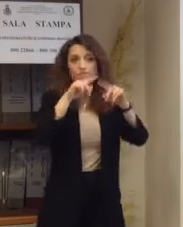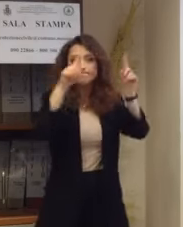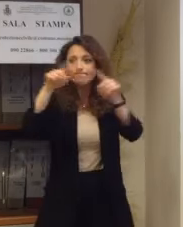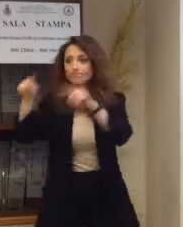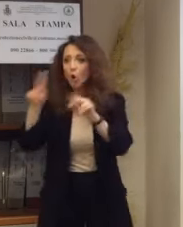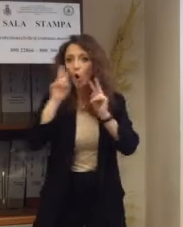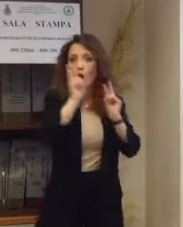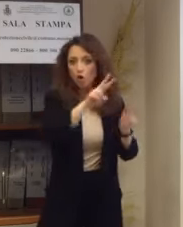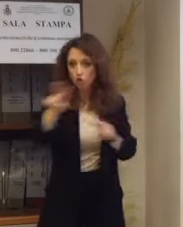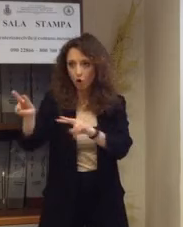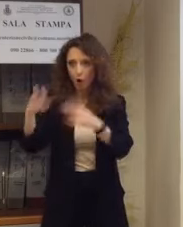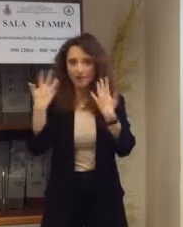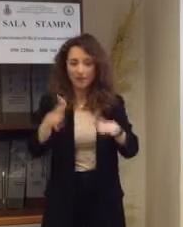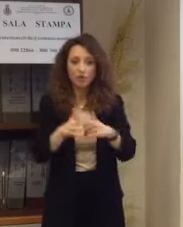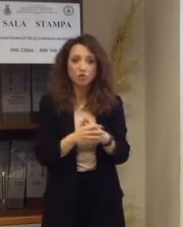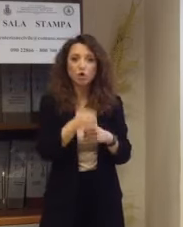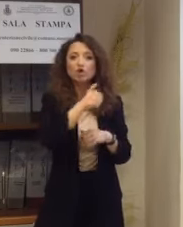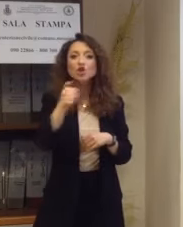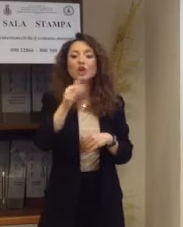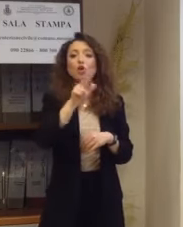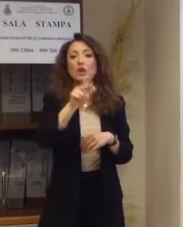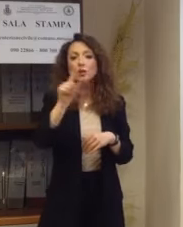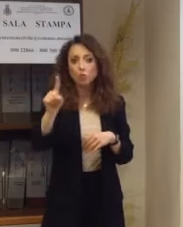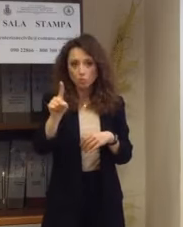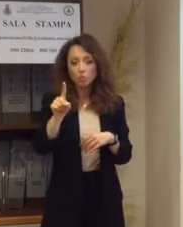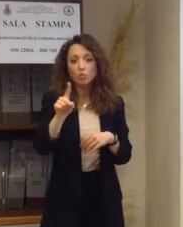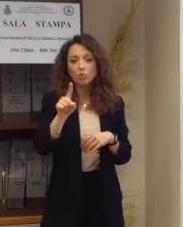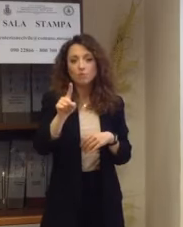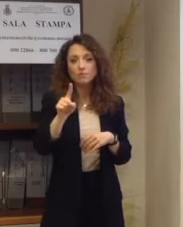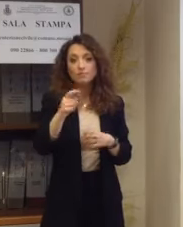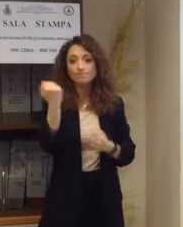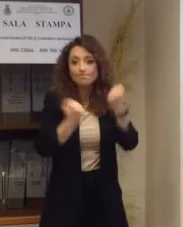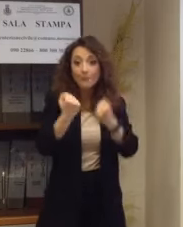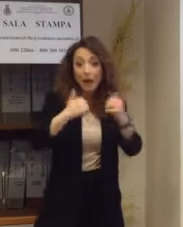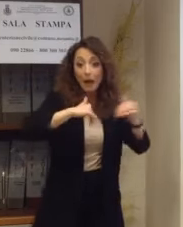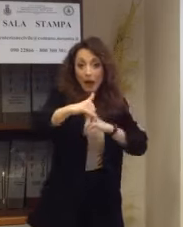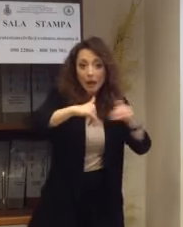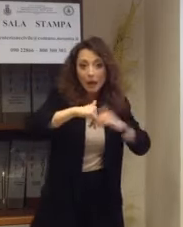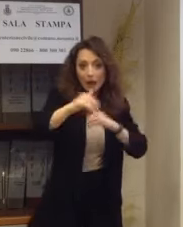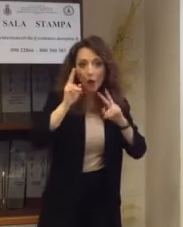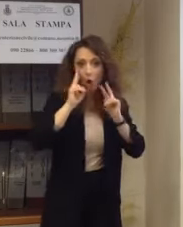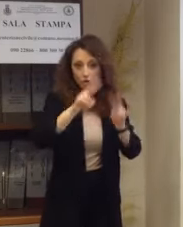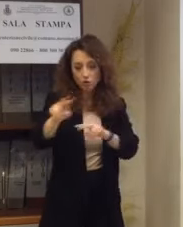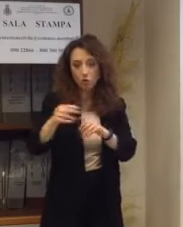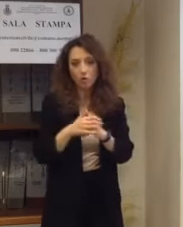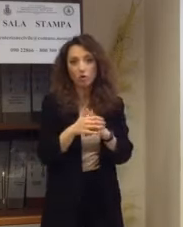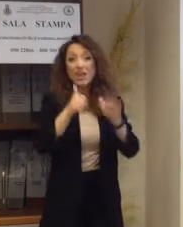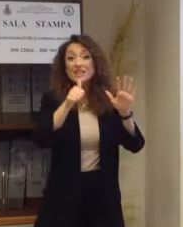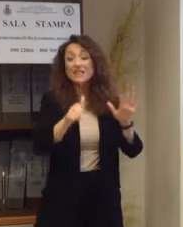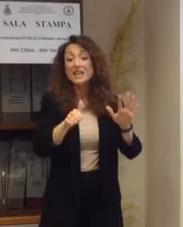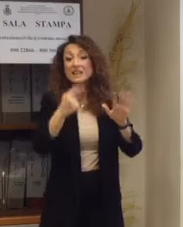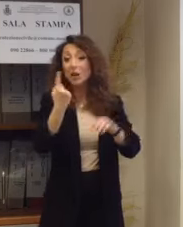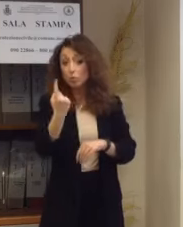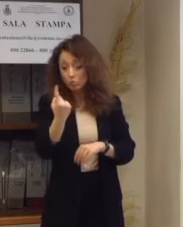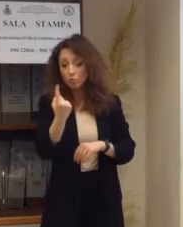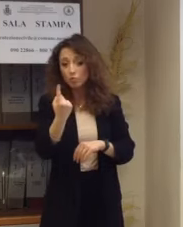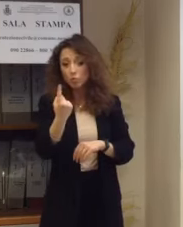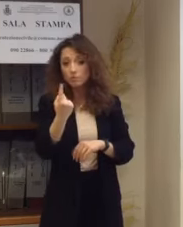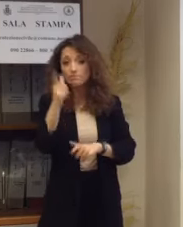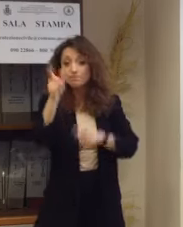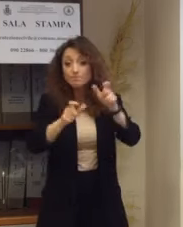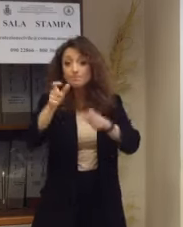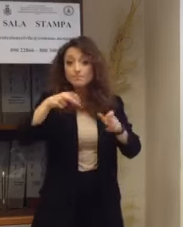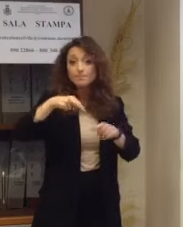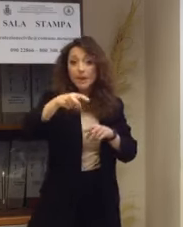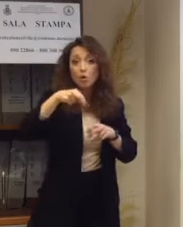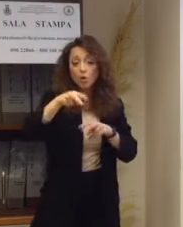commerciali, 131 controlli di veicoli, 61 controlli di pedoni,